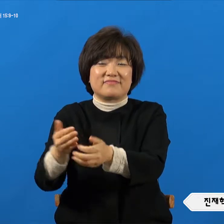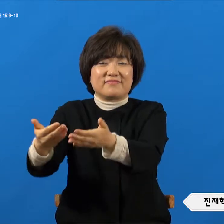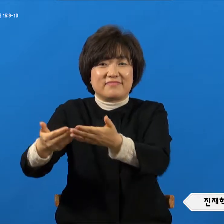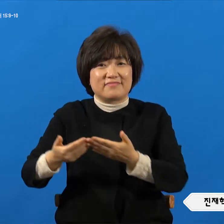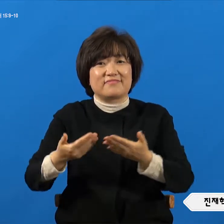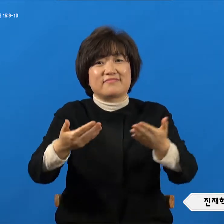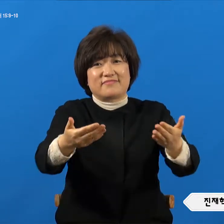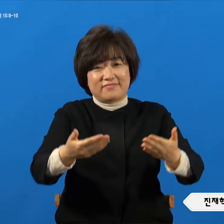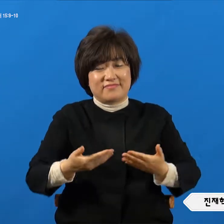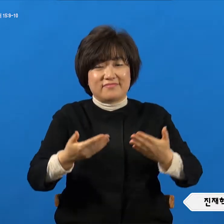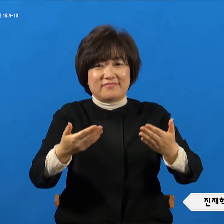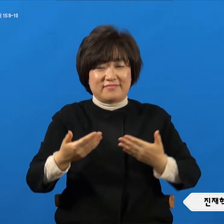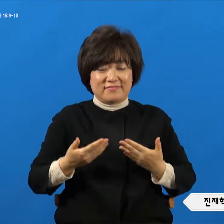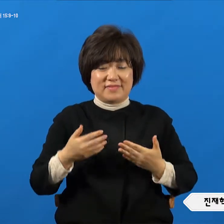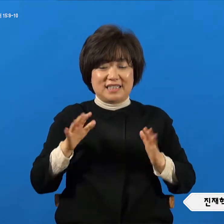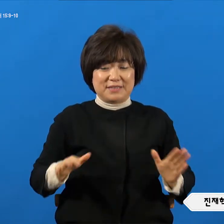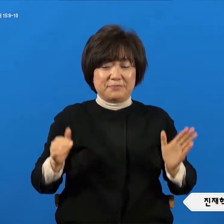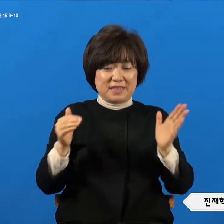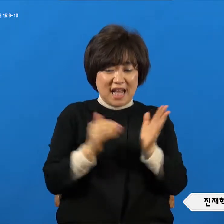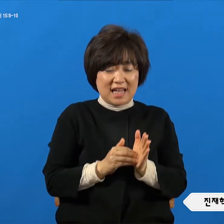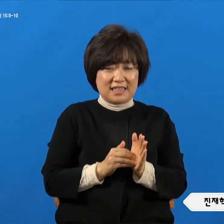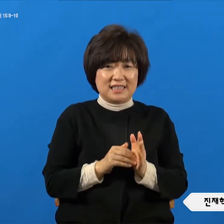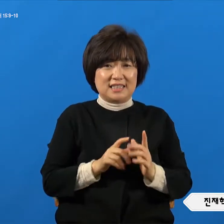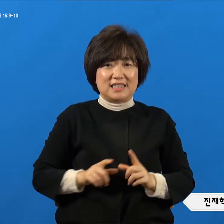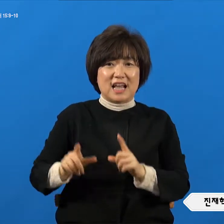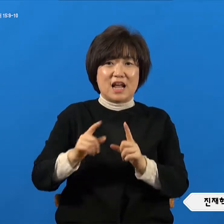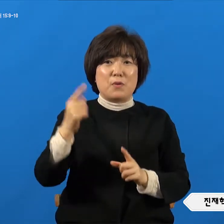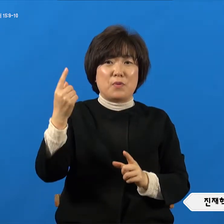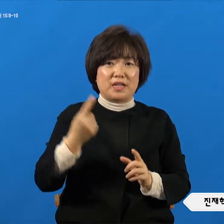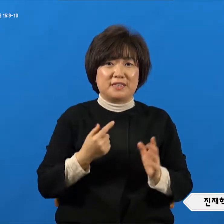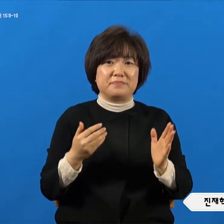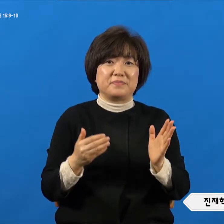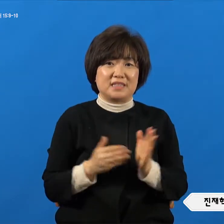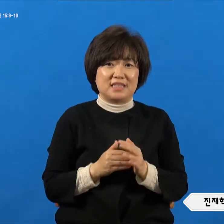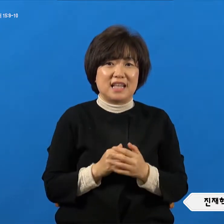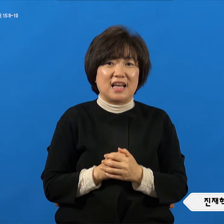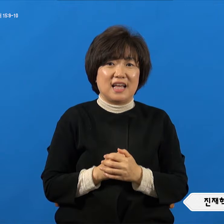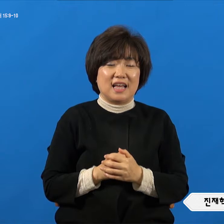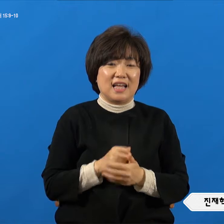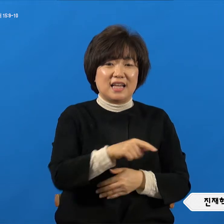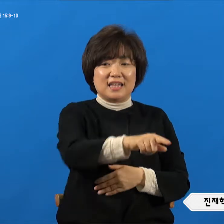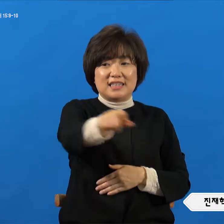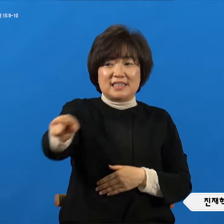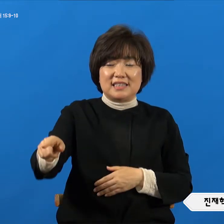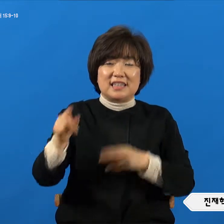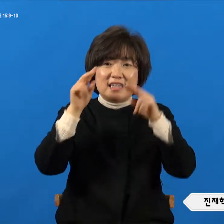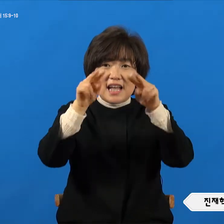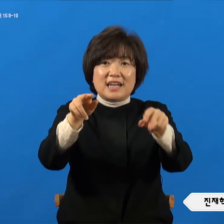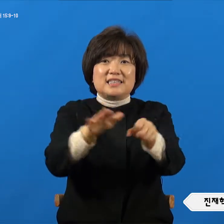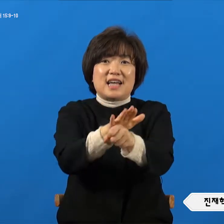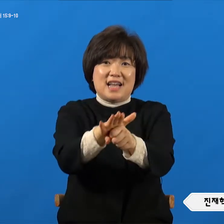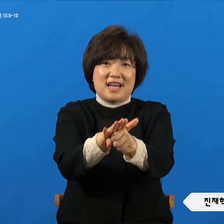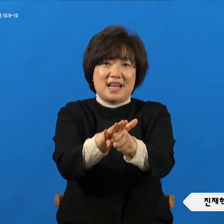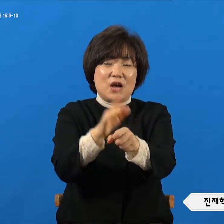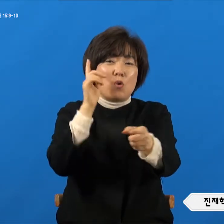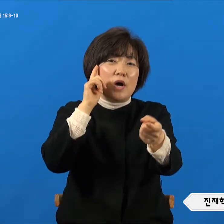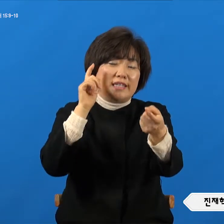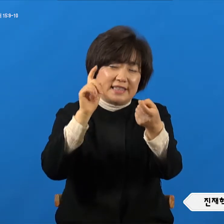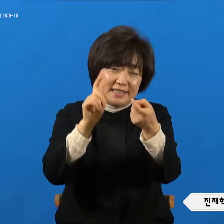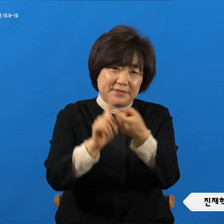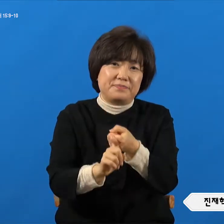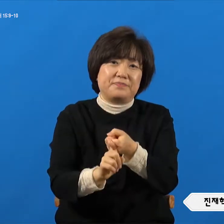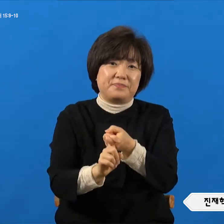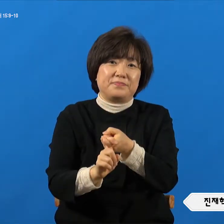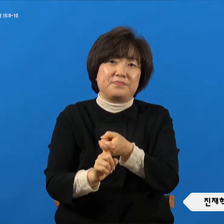사랑의 관심으로 여기까지 왔습니다. 그들을 향한 사랑, 그들을 향한